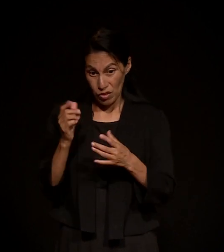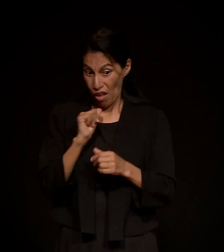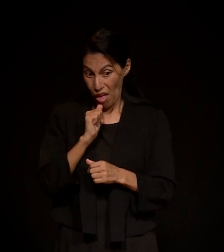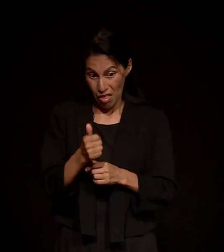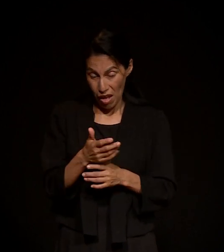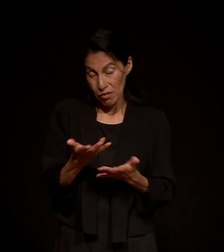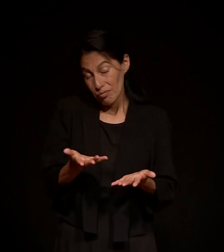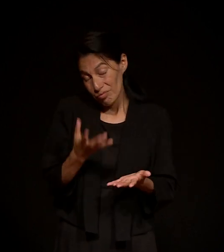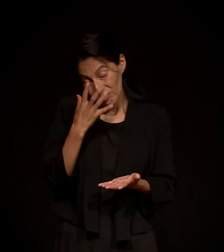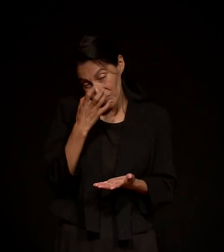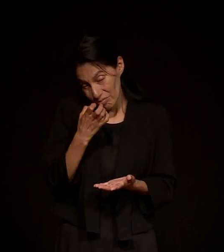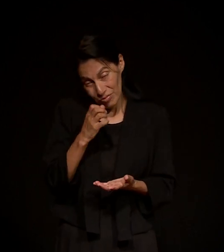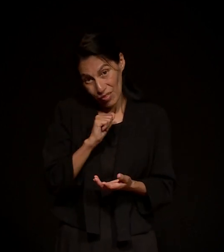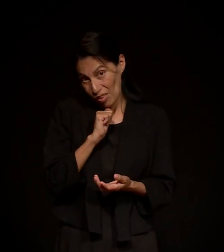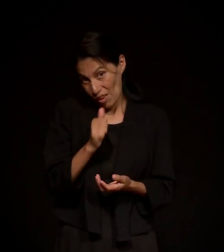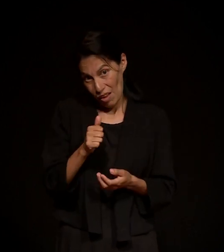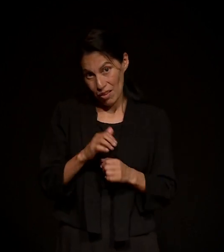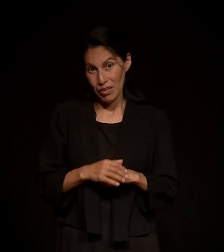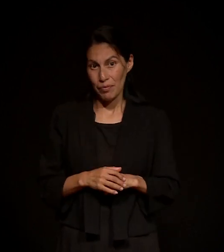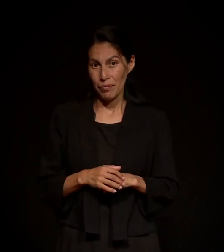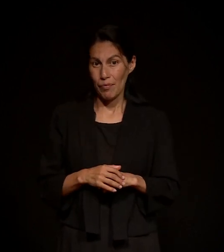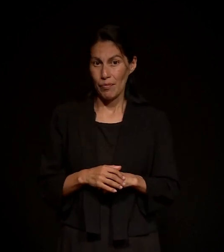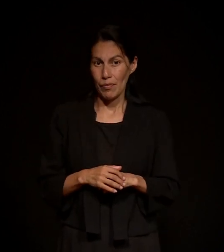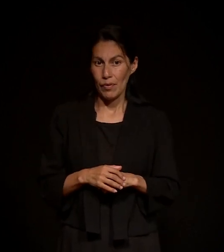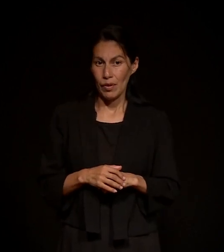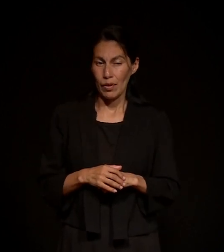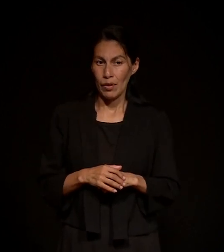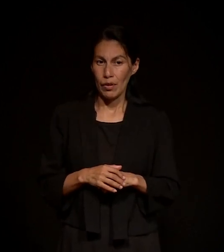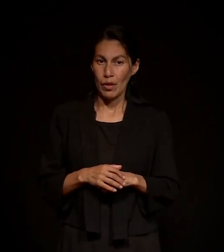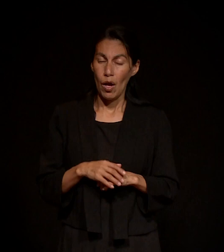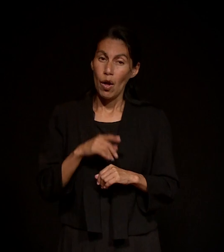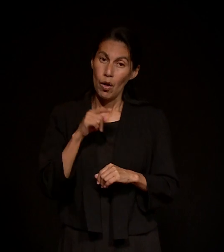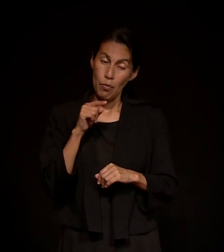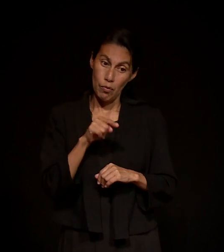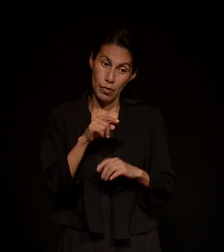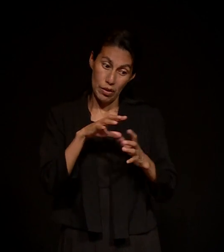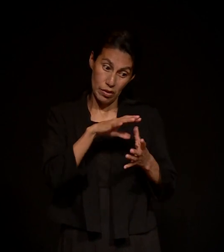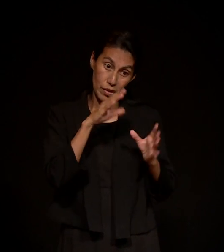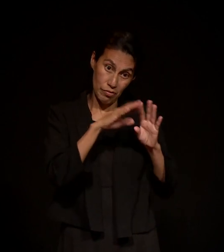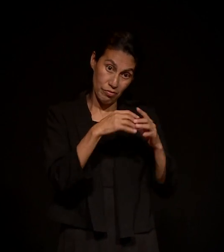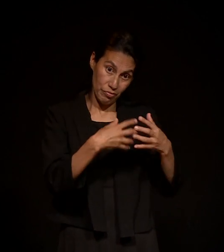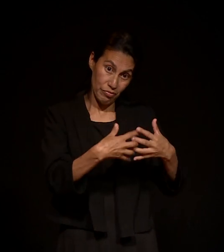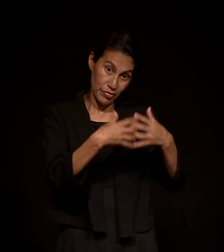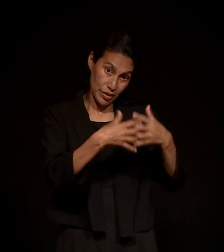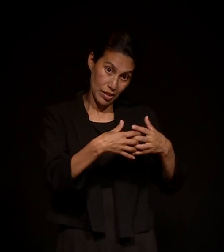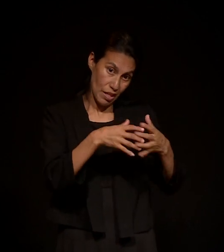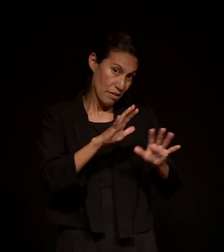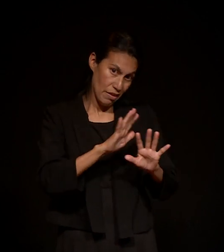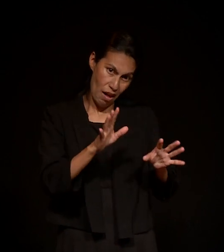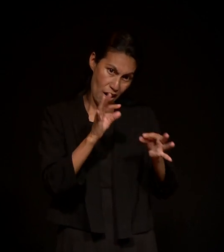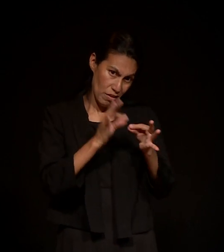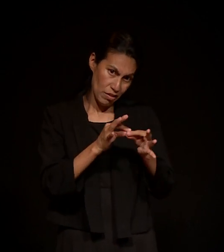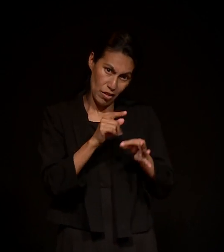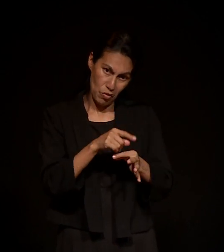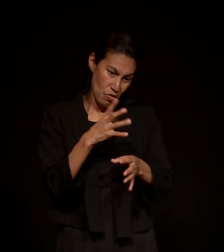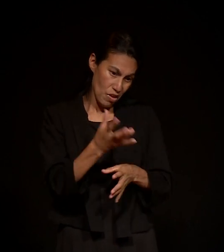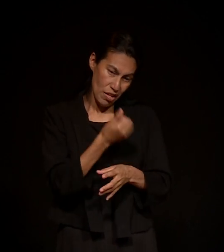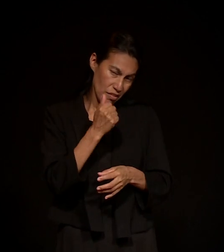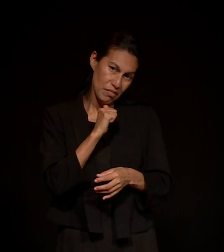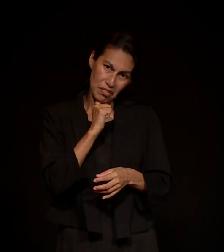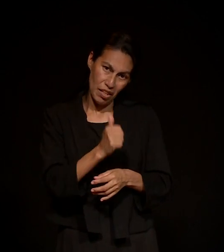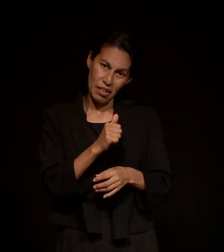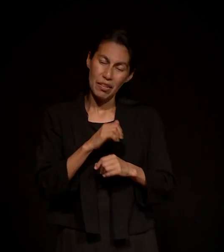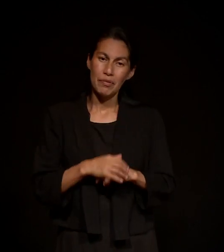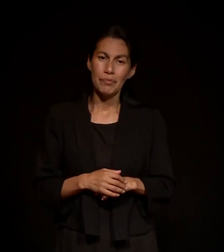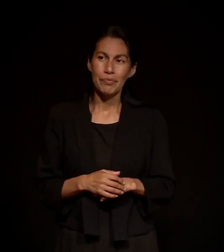algún peluche, no te pongas triste o no te decepciones, porque las máquinas ya estaban diseñadas para